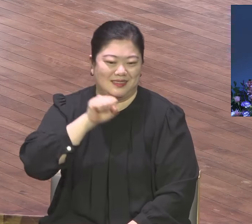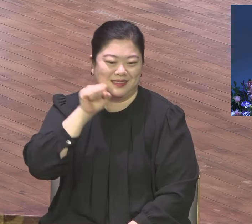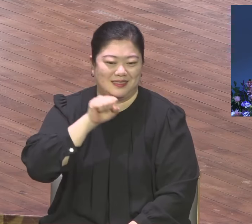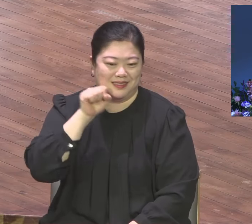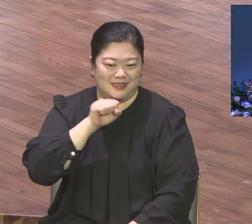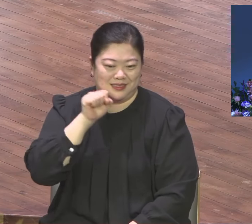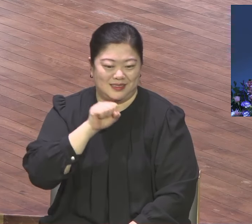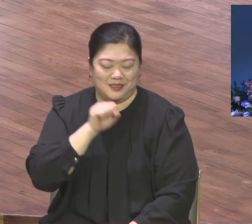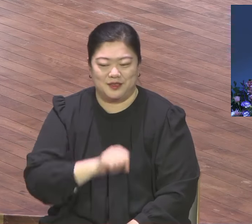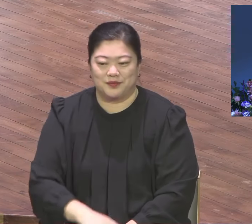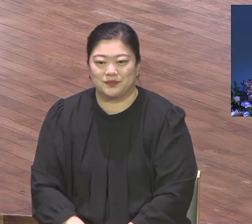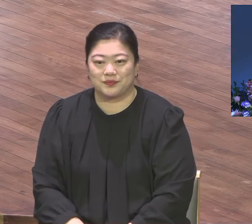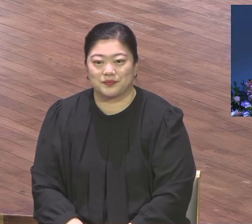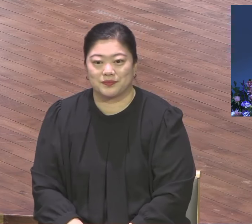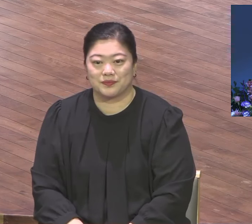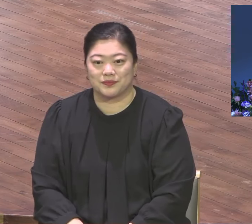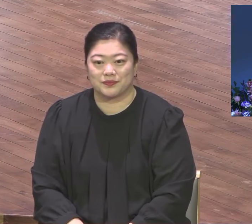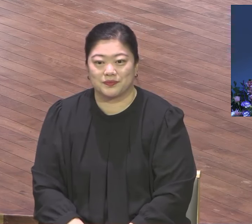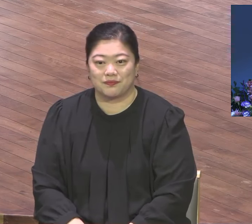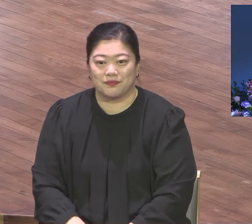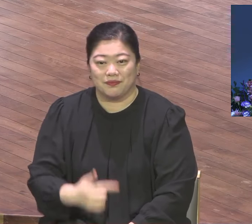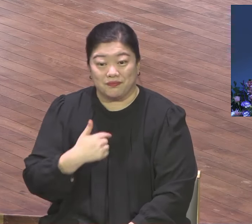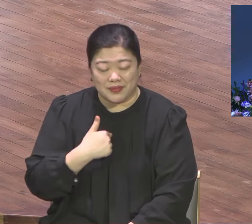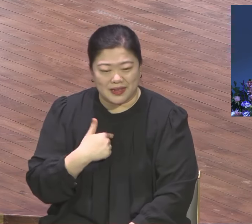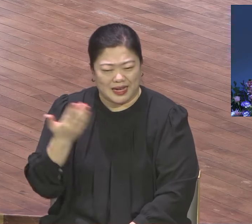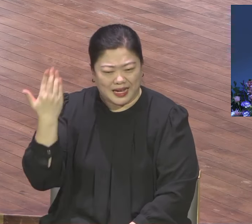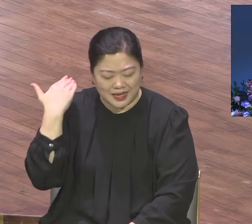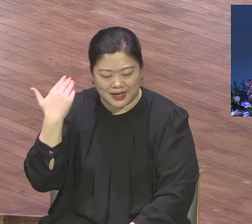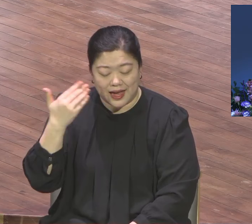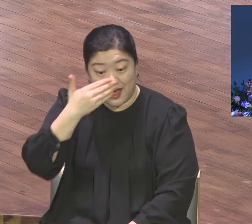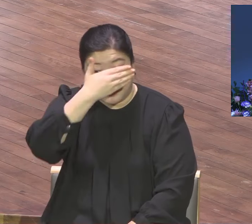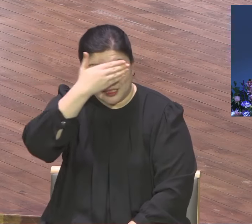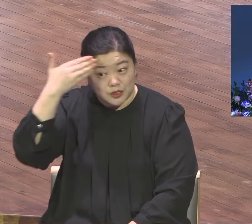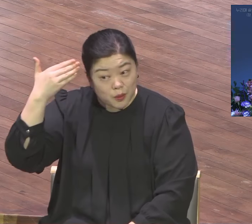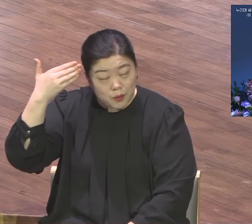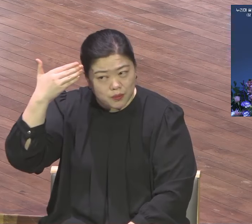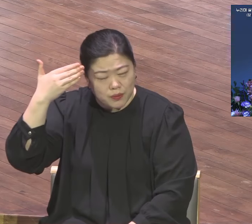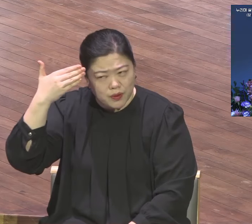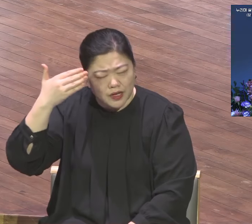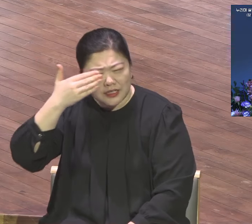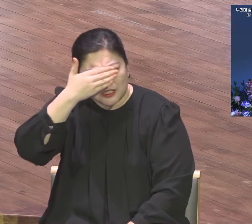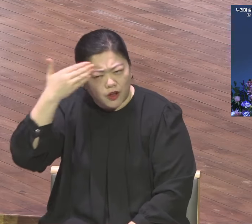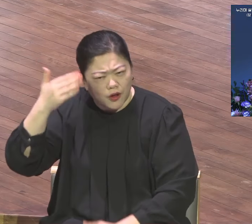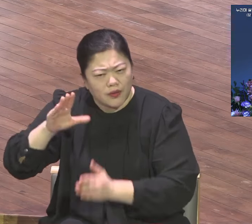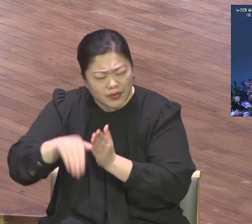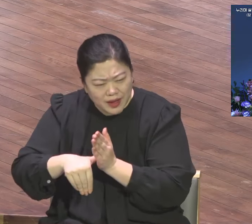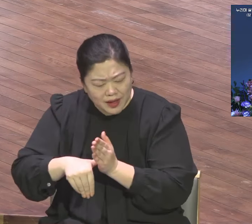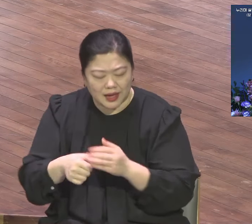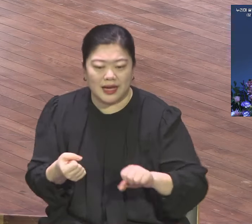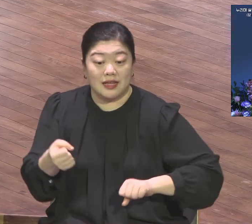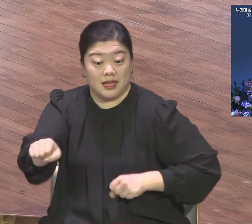우리 자라면서 학생 시절, 청년 시절은 태권도를 주로 했고, 태권도, 유도,